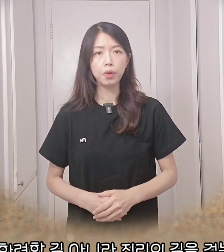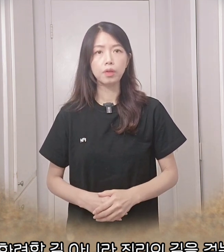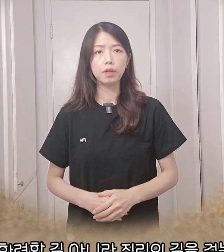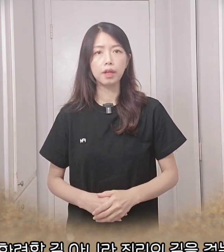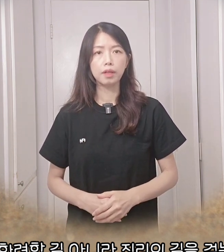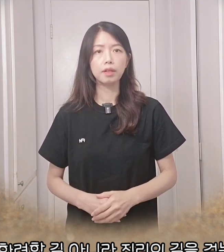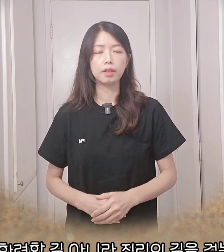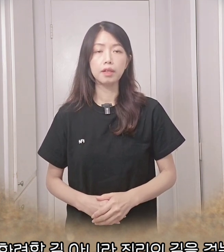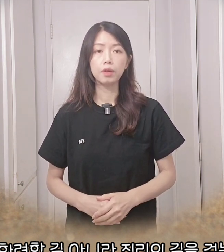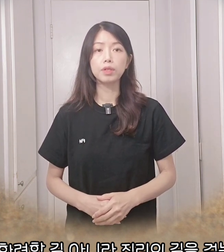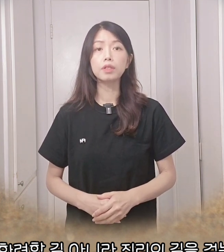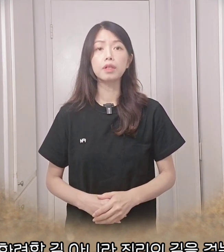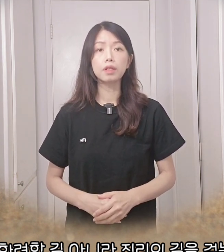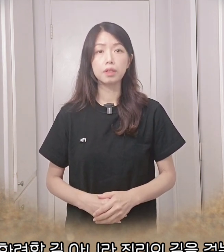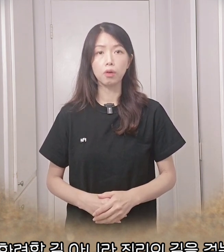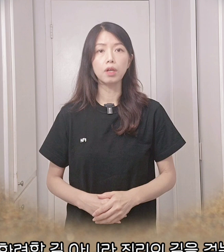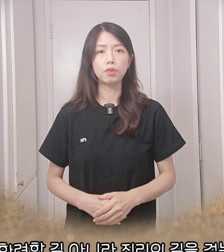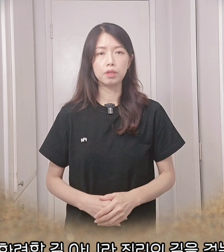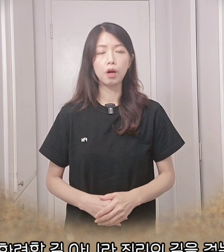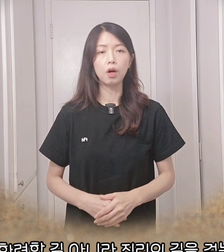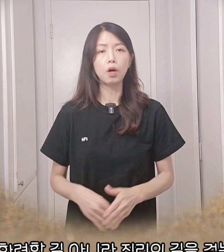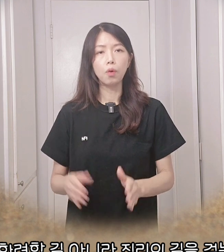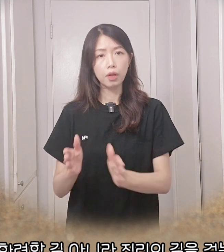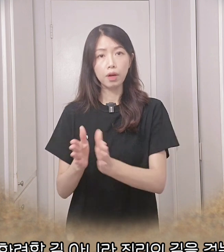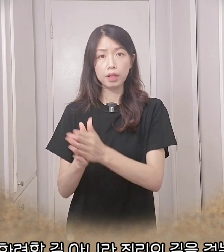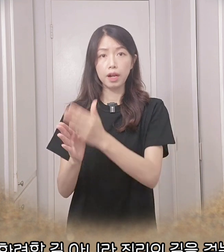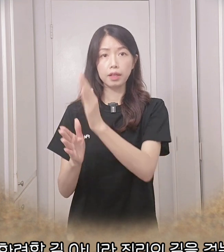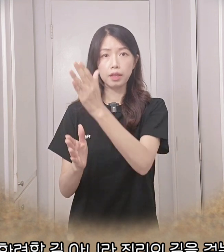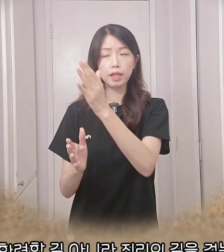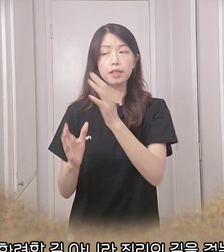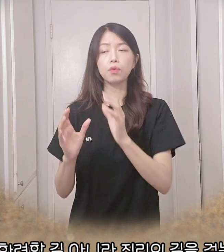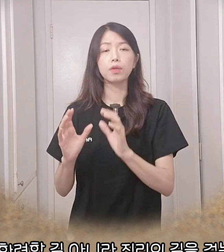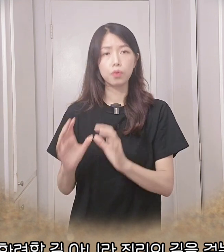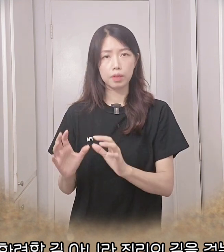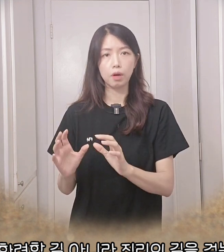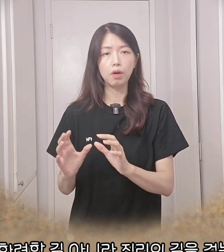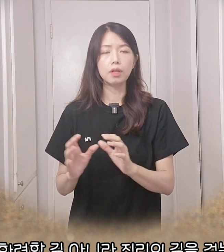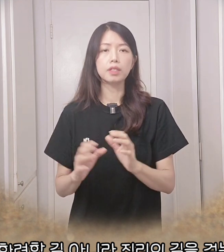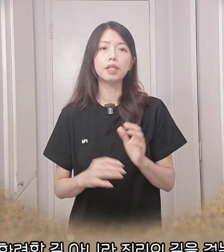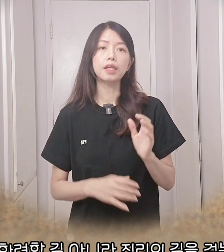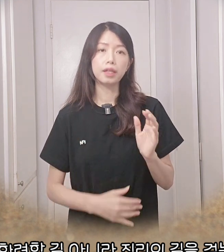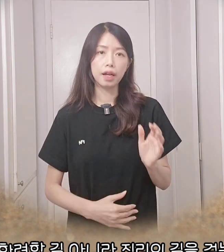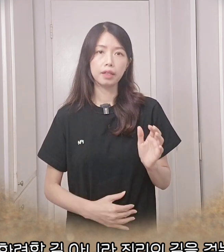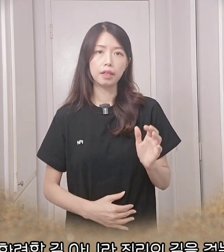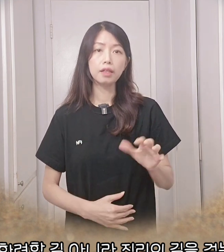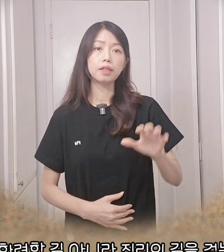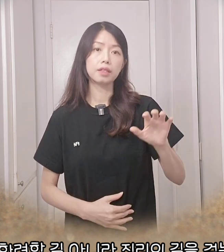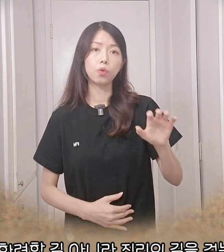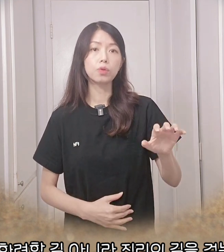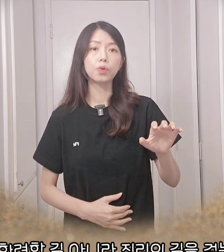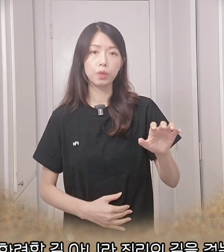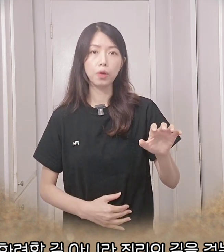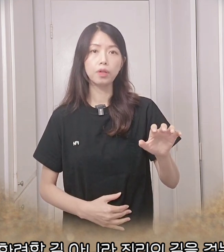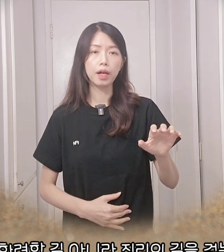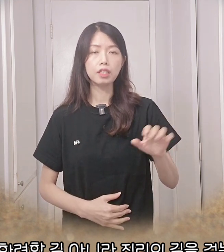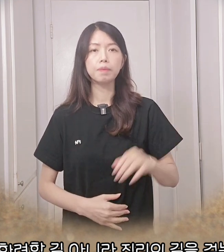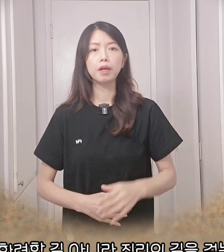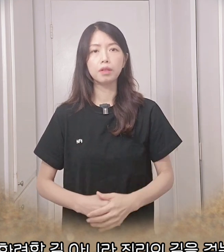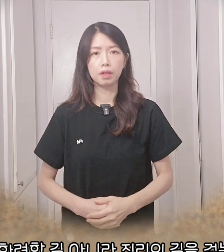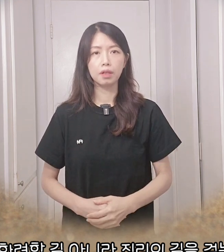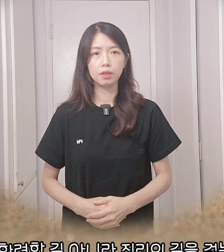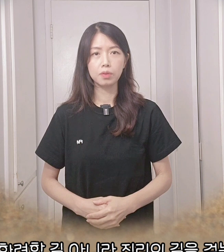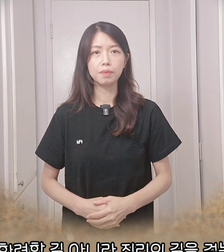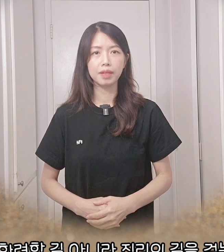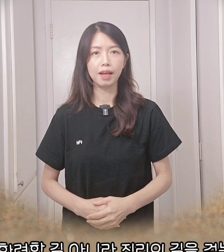부분을 표현할 때는 살짝 위치를 정해 주셔서 화려한 길 할 때는 살짝 왼쪽에서, 진리의 길 할 때는 살짝 오른쪽에서 표현을